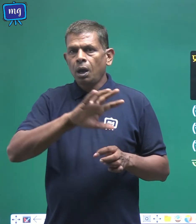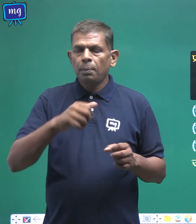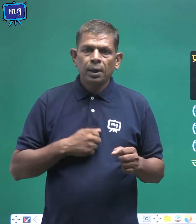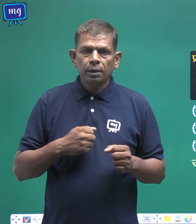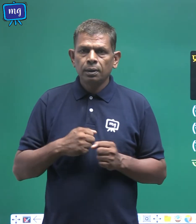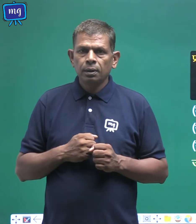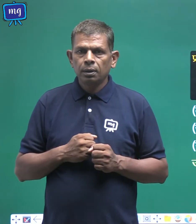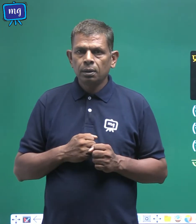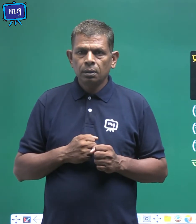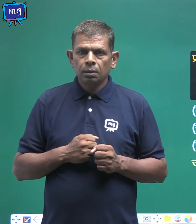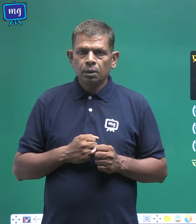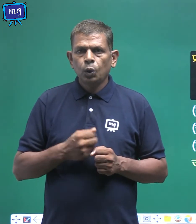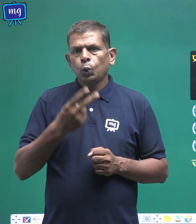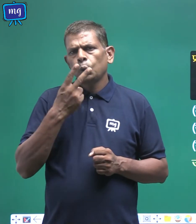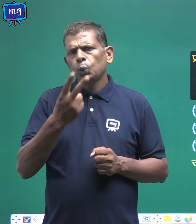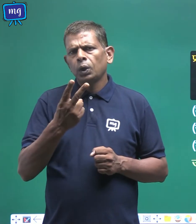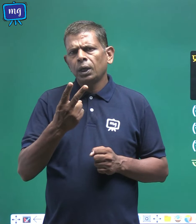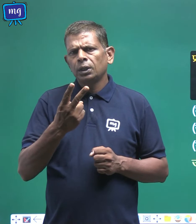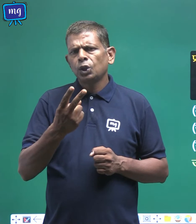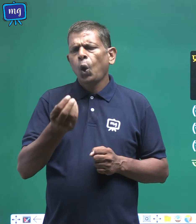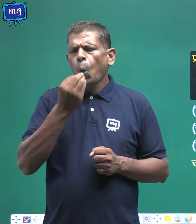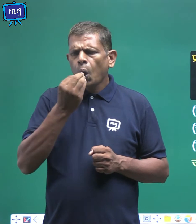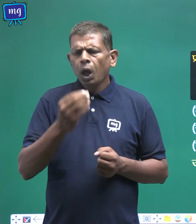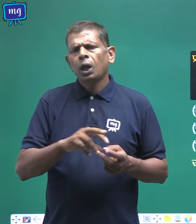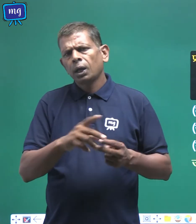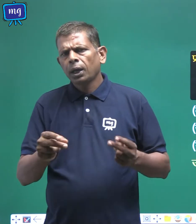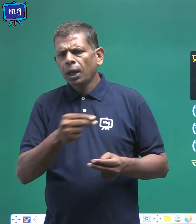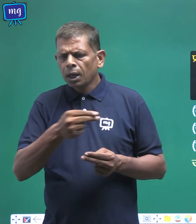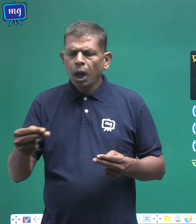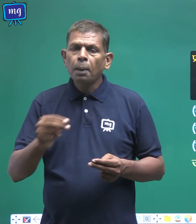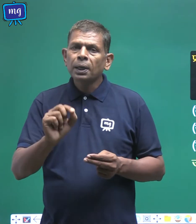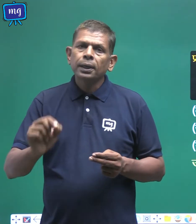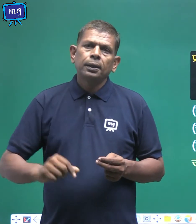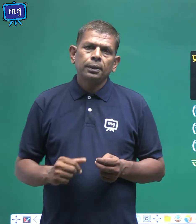हमें 2 ऐसे खाद्य पदार्थों के नाम लिखने हैं